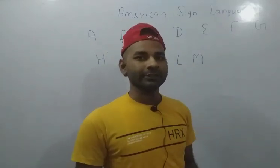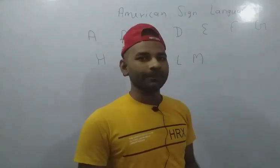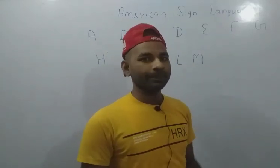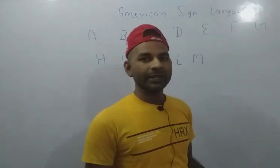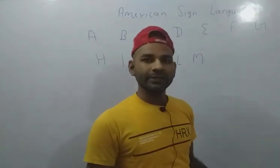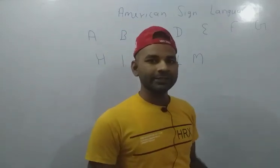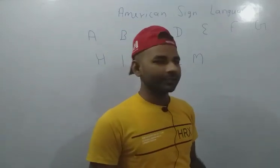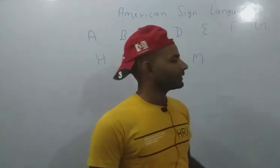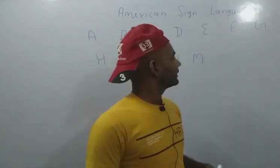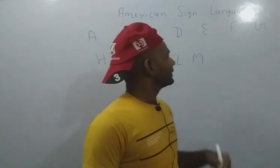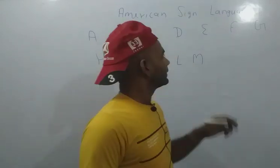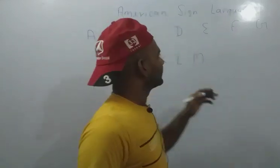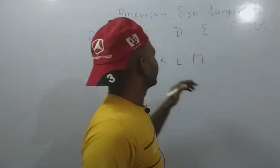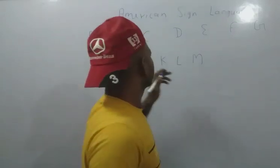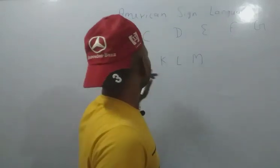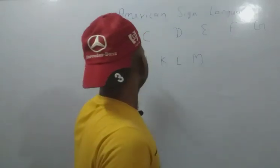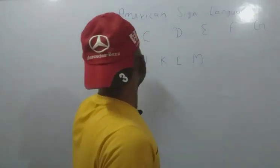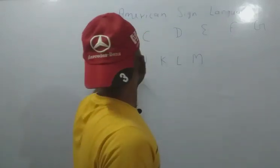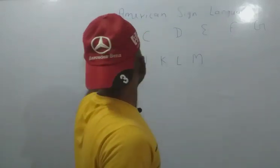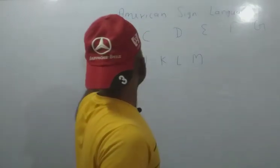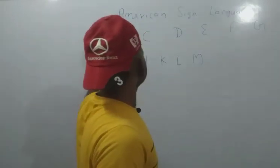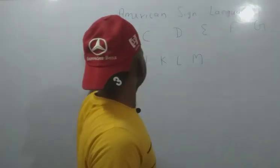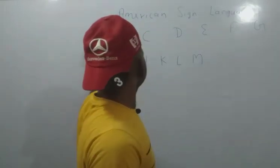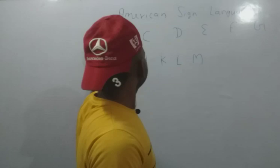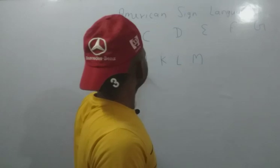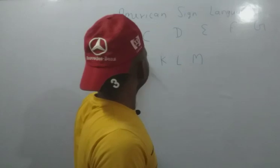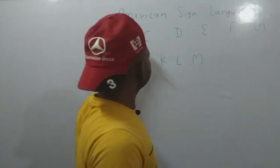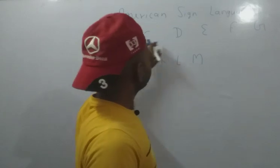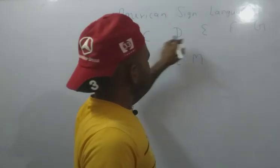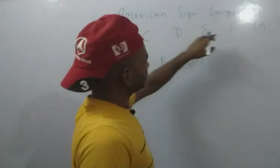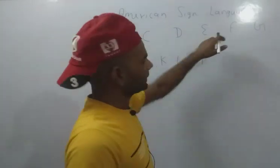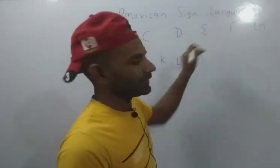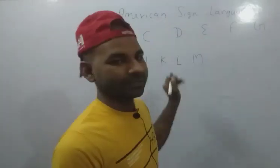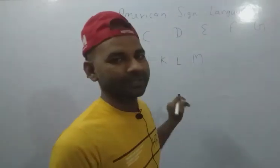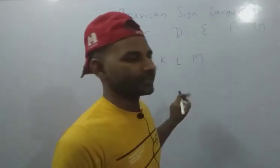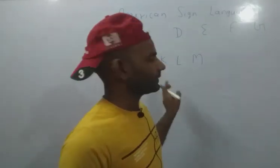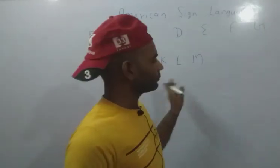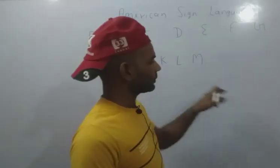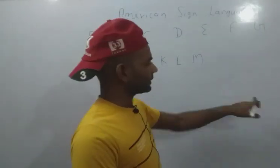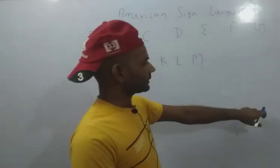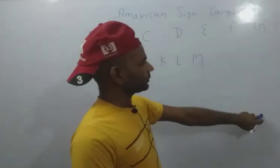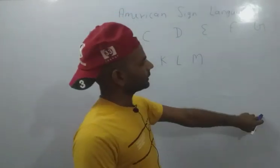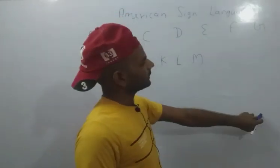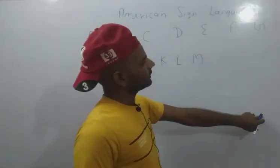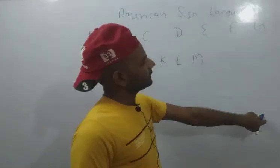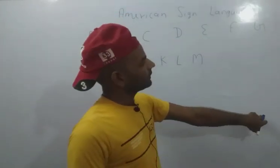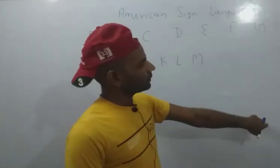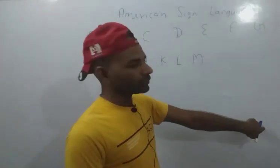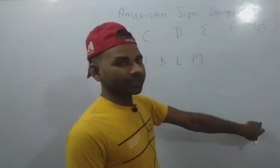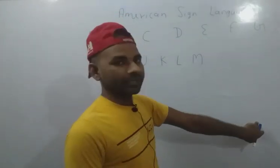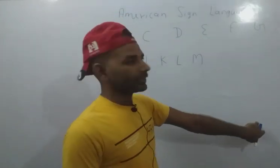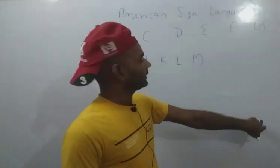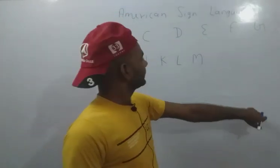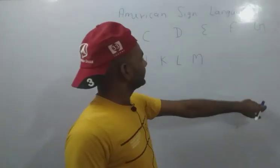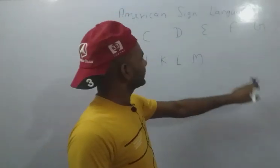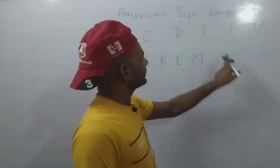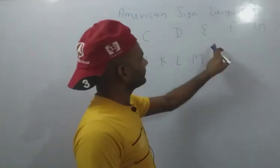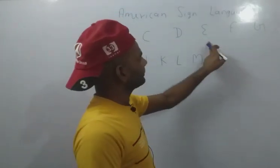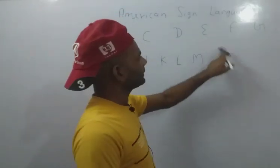है। ठीक है, तो अभी देखिए, जैसे ABCD इस तरह से पूरा जेड तक होता ही है, लेकिन मैंने पूरा